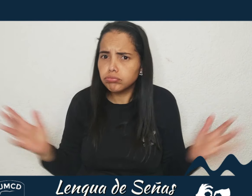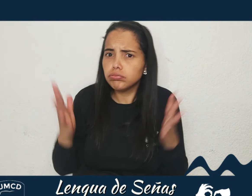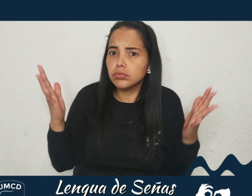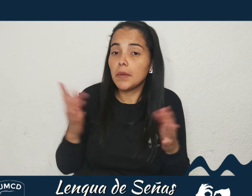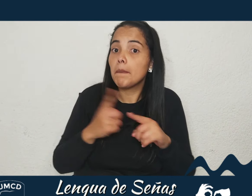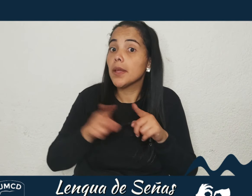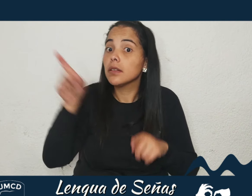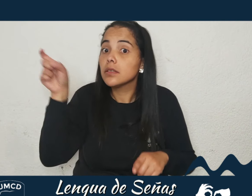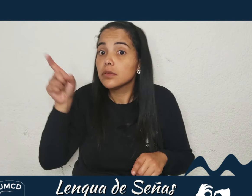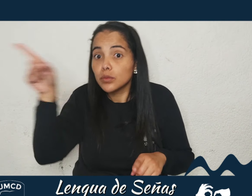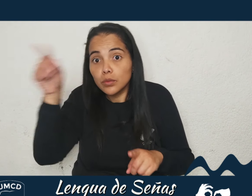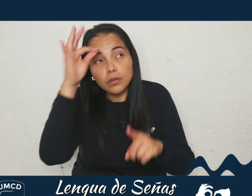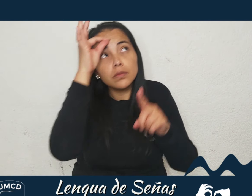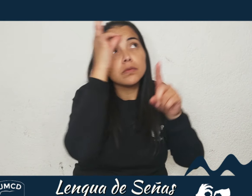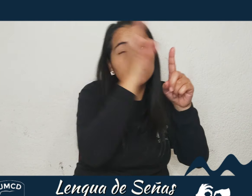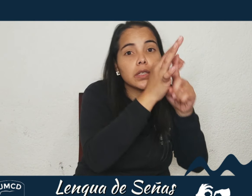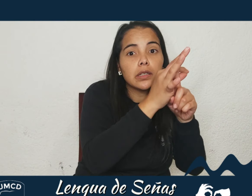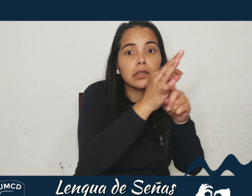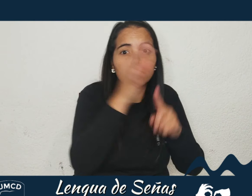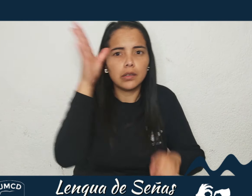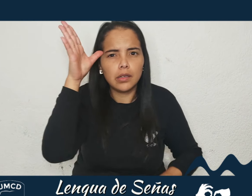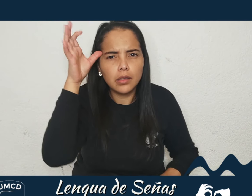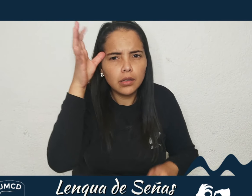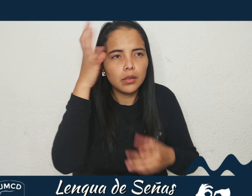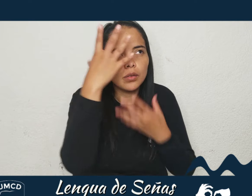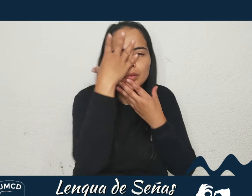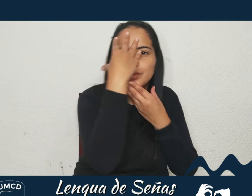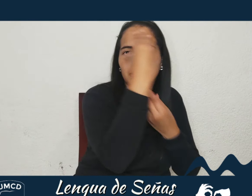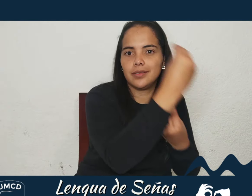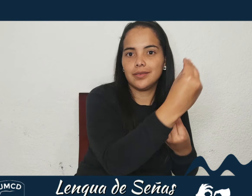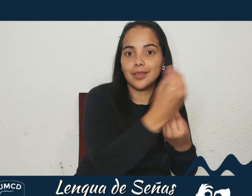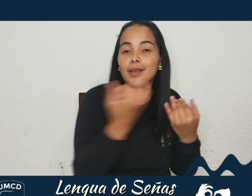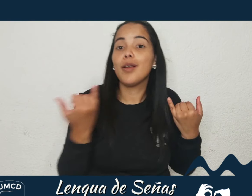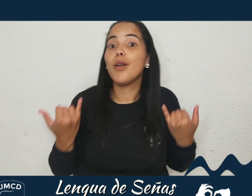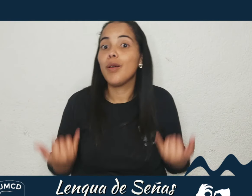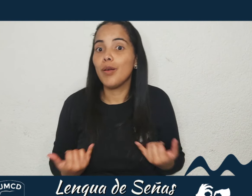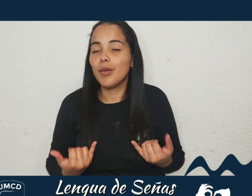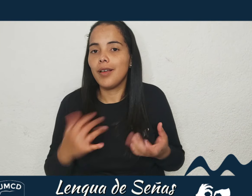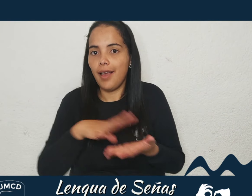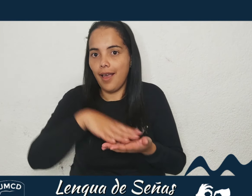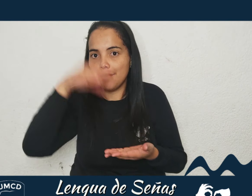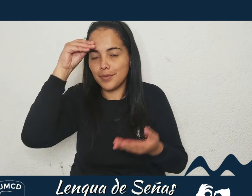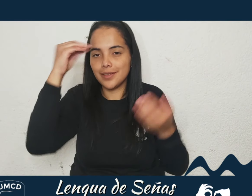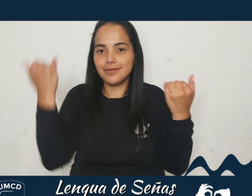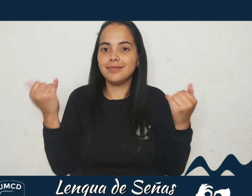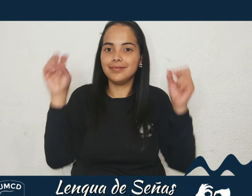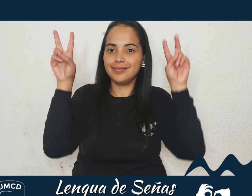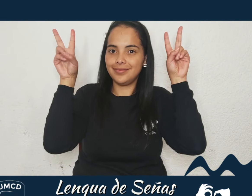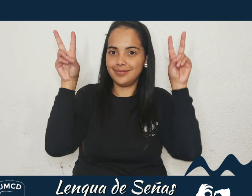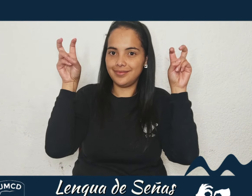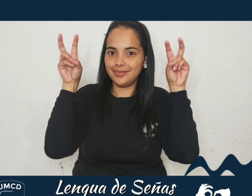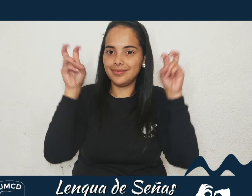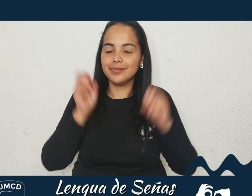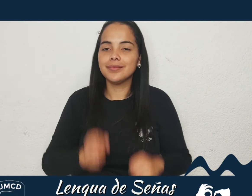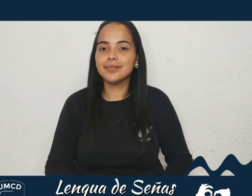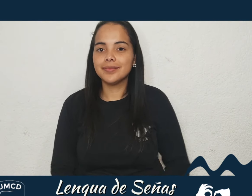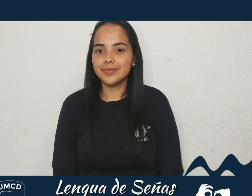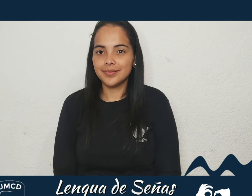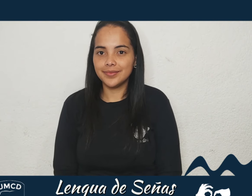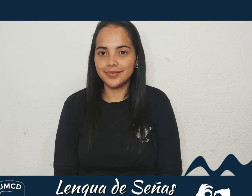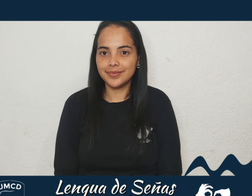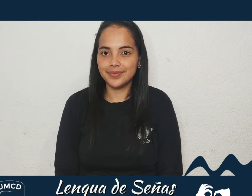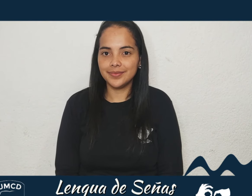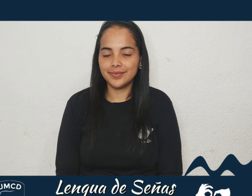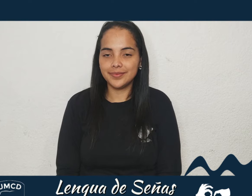escuchar, creer y obedecer. Vamos a ver lo que esta lección nos enseña hoy día, aquí, en un momento con